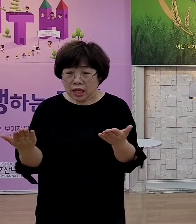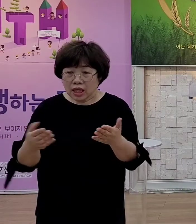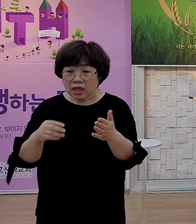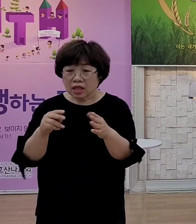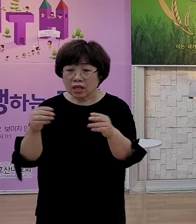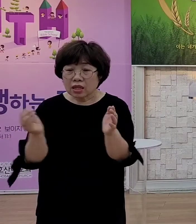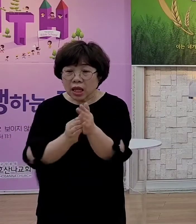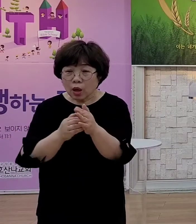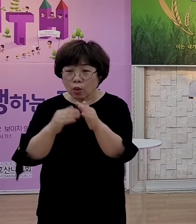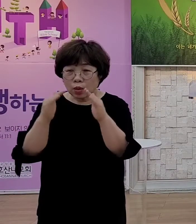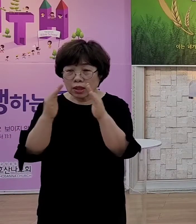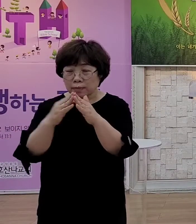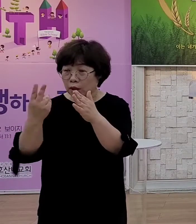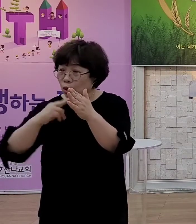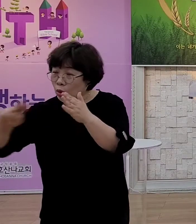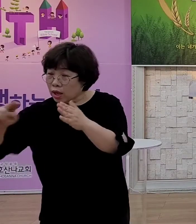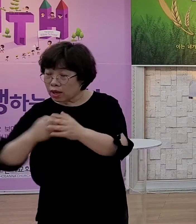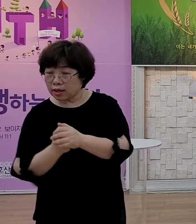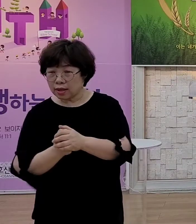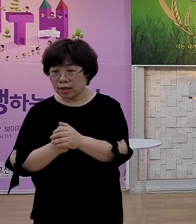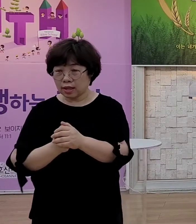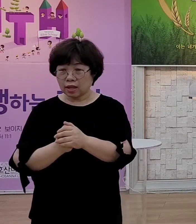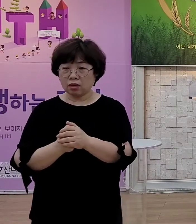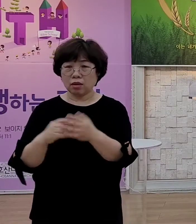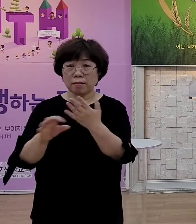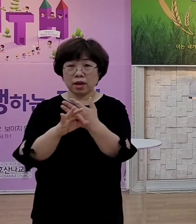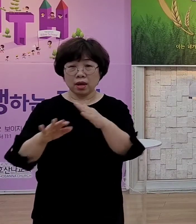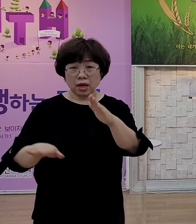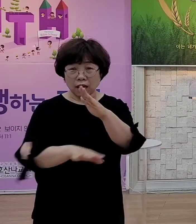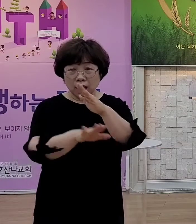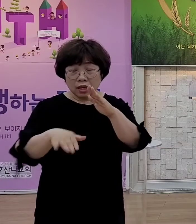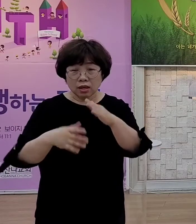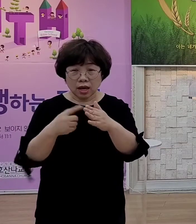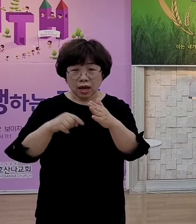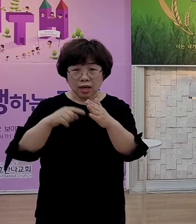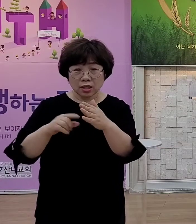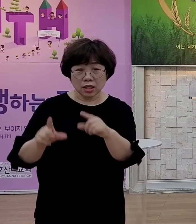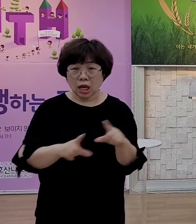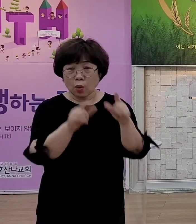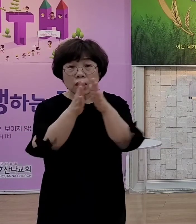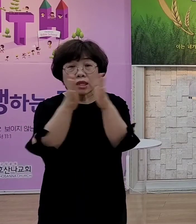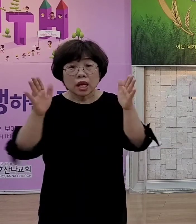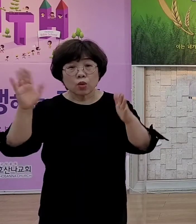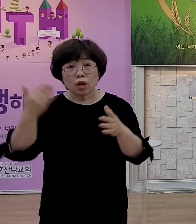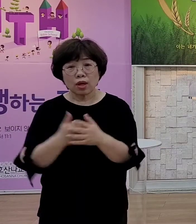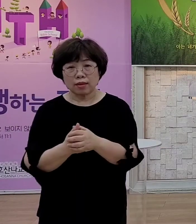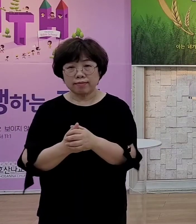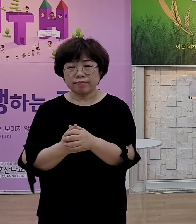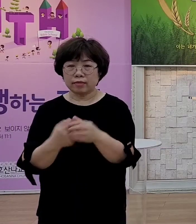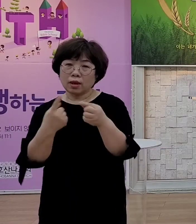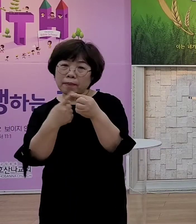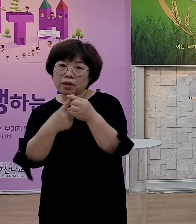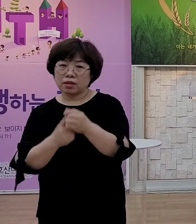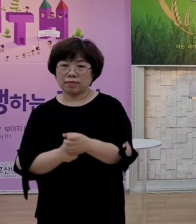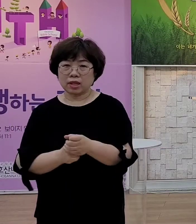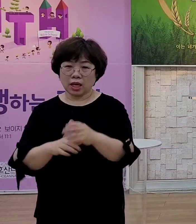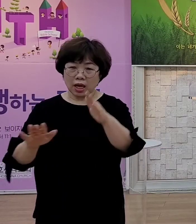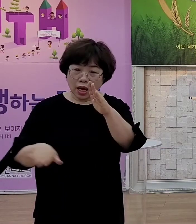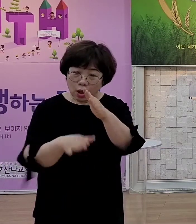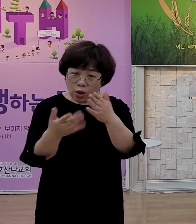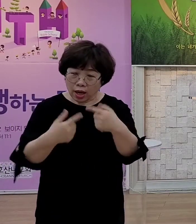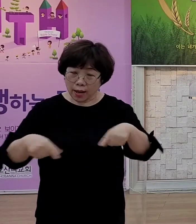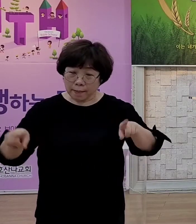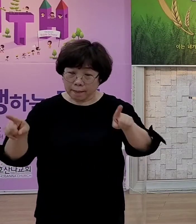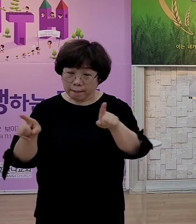이제 집에 퇴근을 했습니다. 이제 가정에서 일이 시작되죠. 저녁에 어떤 일이 있습니까? 여러분, 첫 번째는 가족과